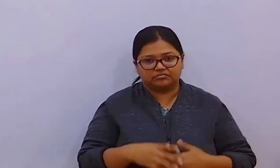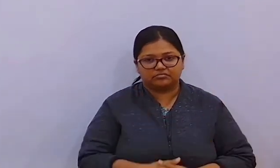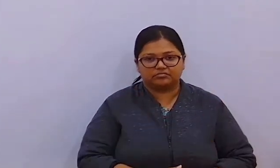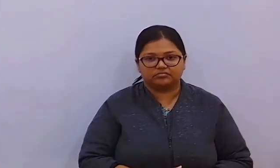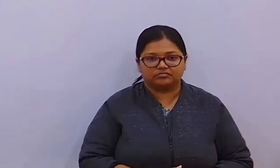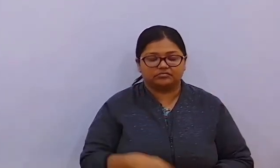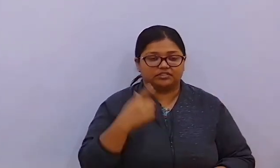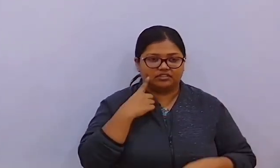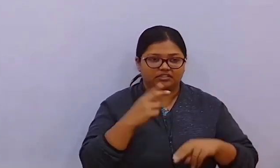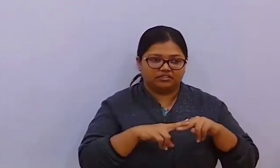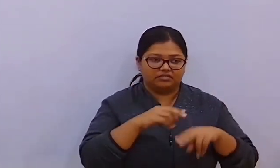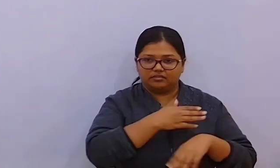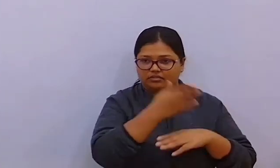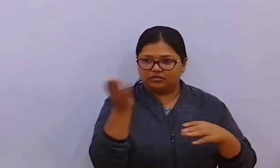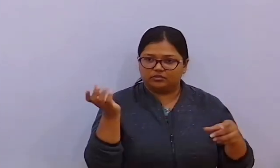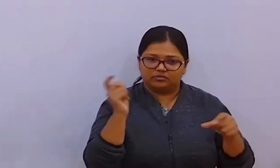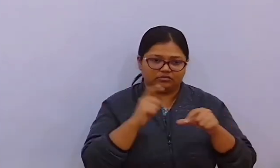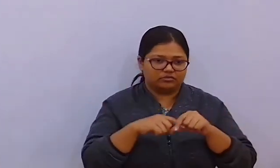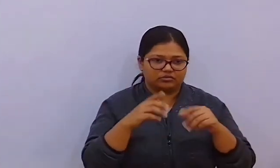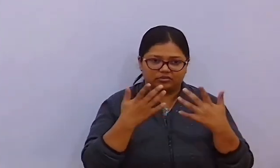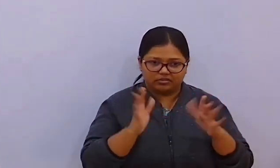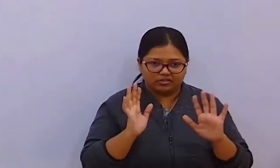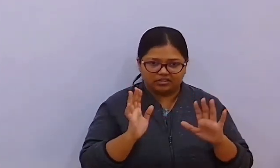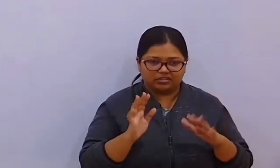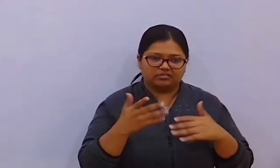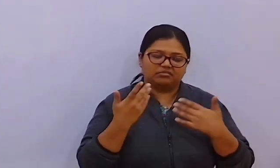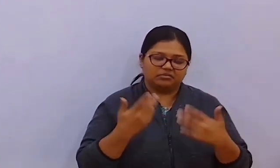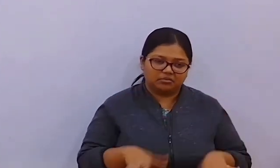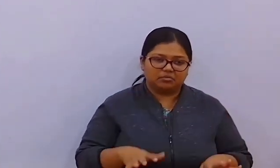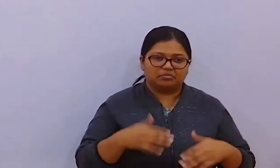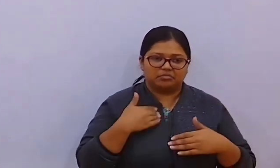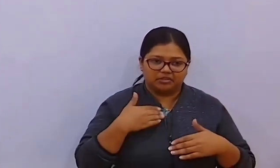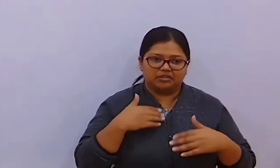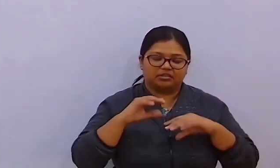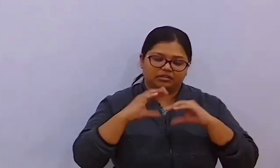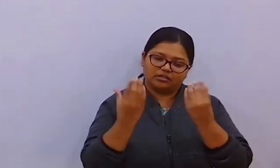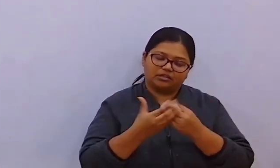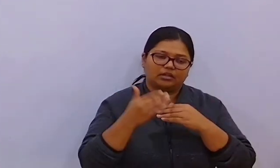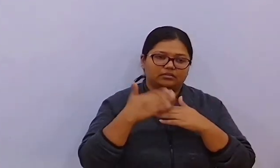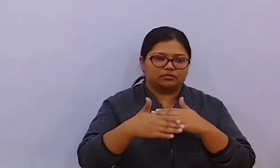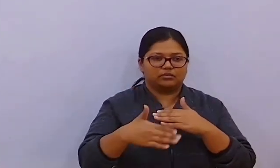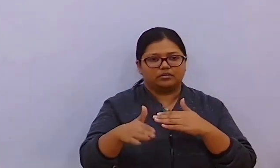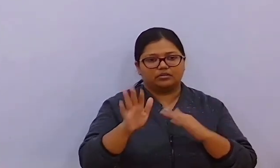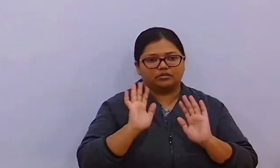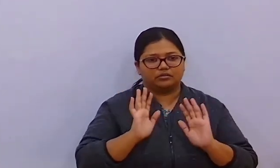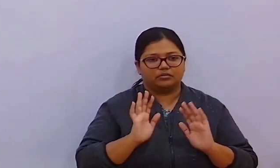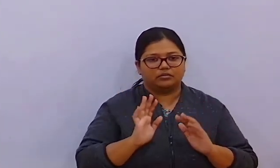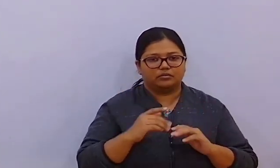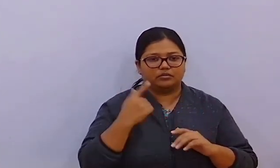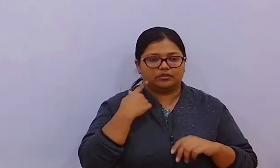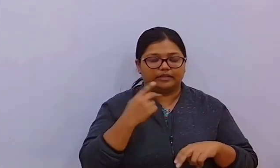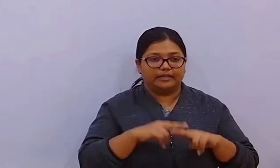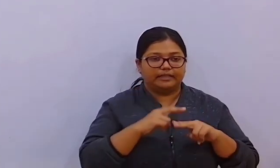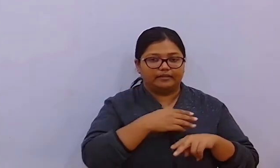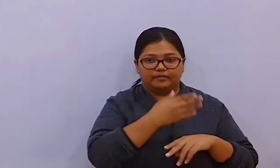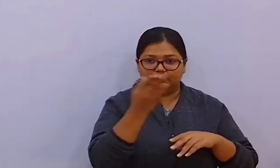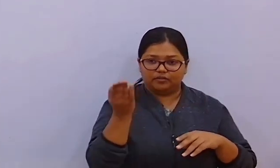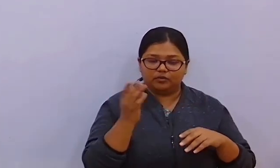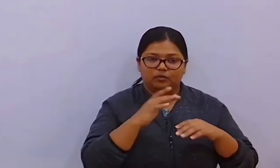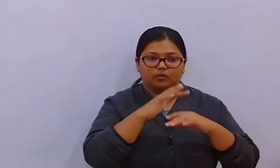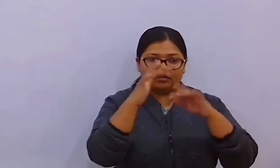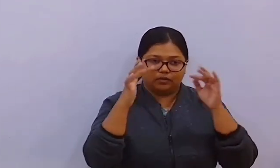चलो जिसको ऑनलाइन जुड़ना है जल्दी से आ जाएं, क्लास शुरू हो चुकी है, आगे हिस्ट्री शुरू कर दूंगा।